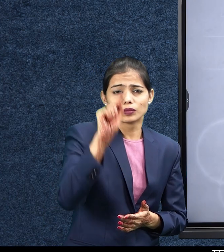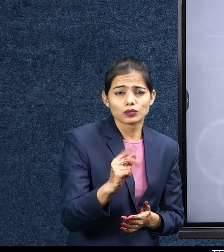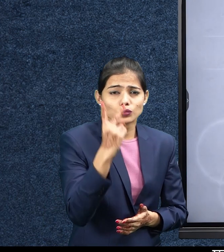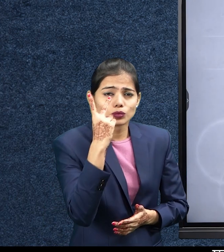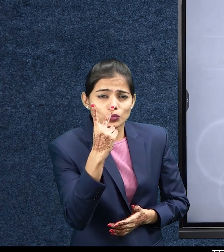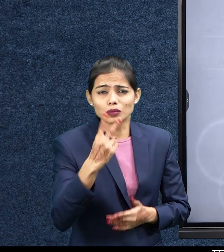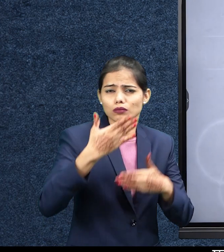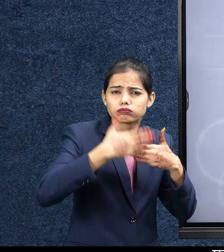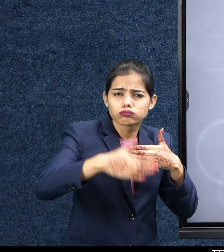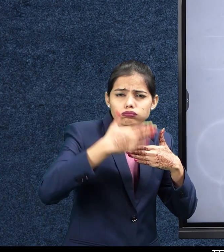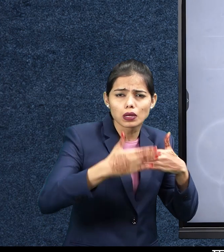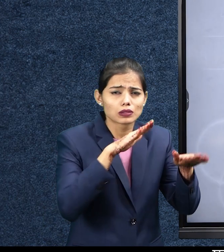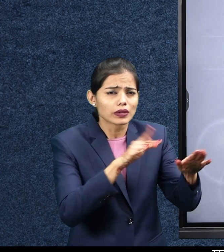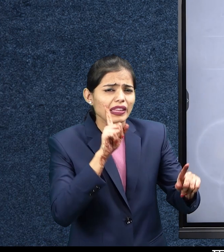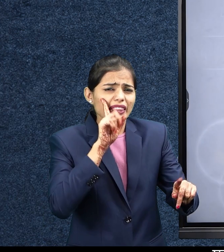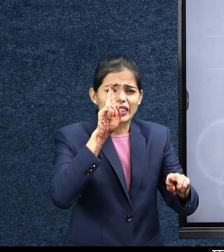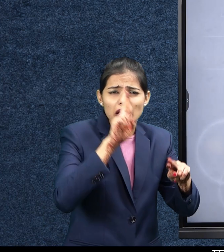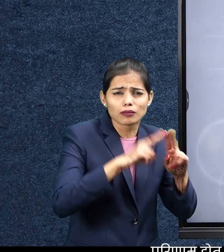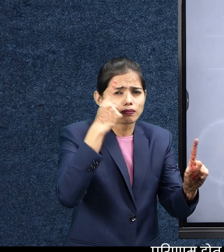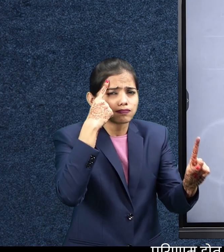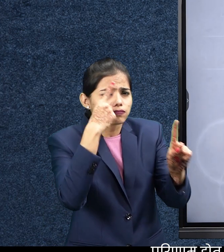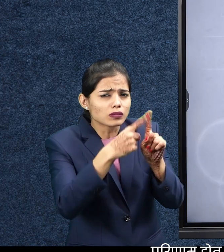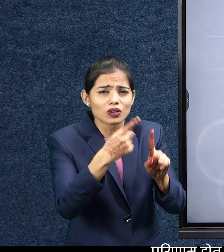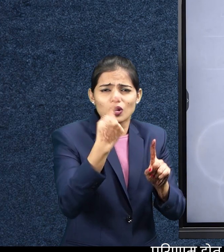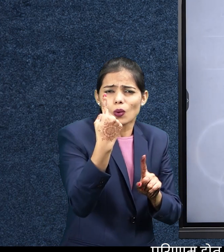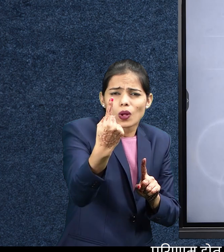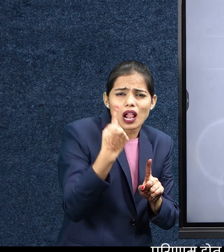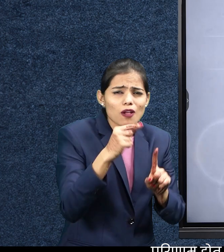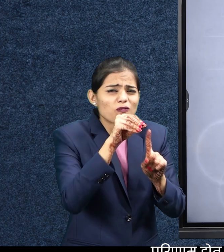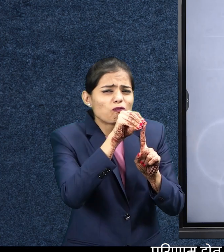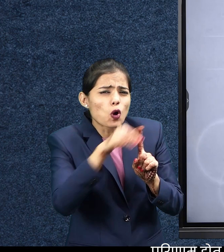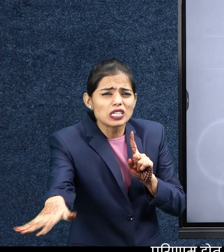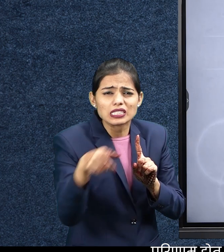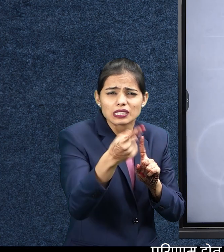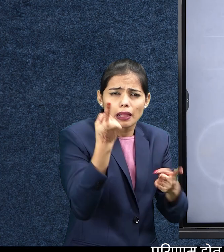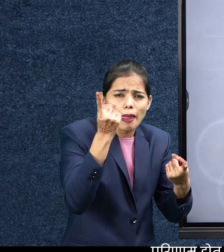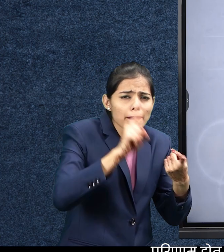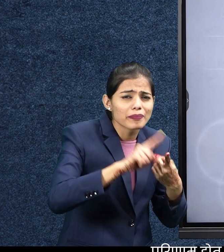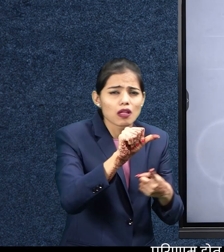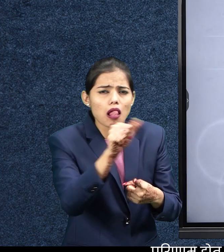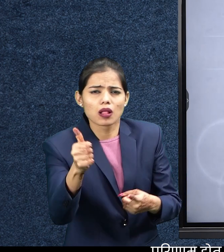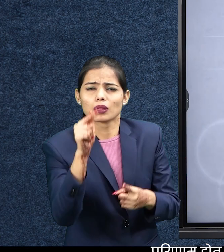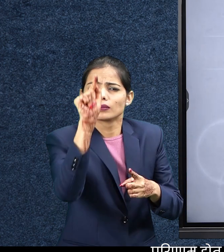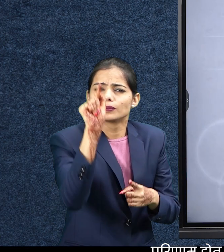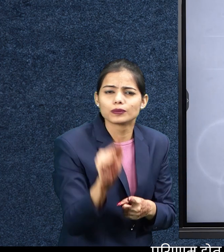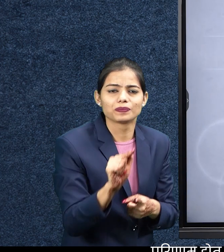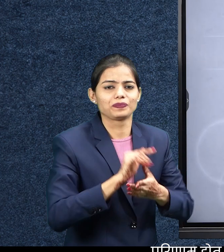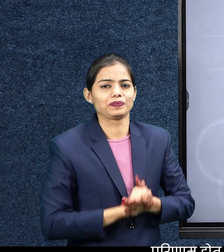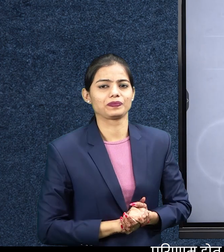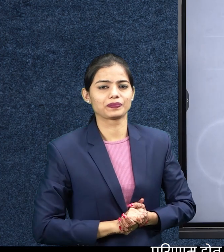एका घटनेचा दुसऱ्या घटनेच्या घटनेवर परिणाम होत असल्यास दोन घटनांवर अवलंबून मानले जाते.